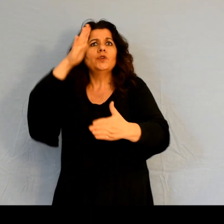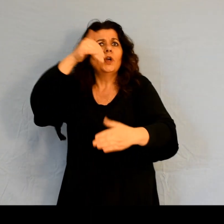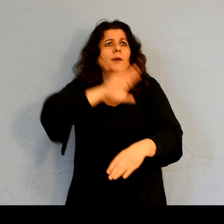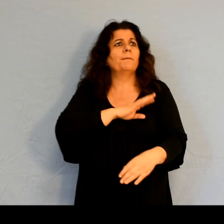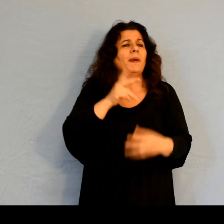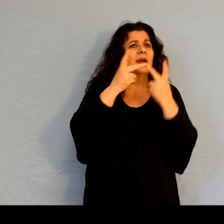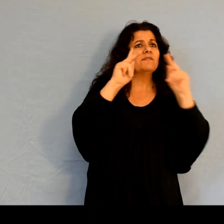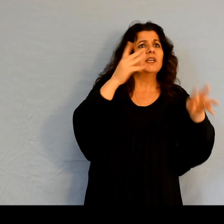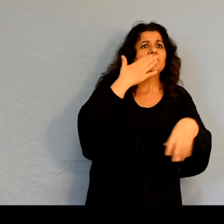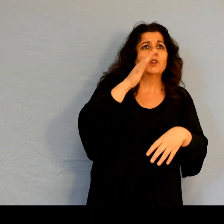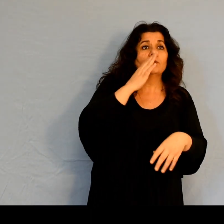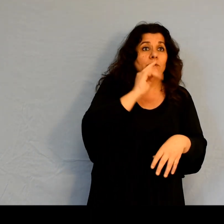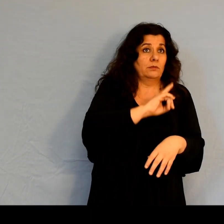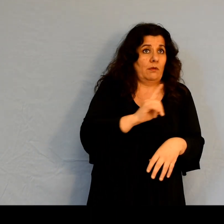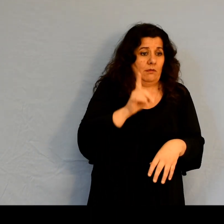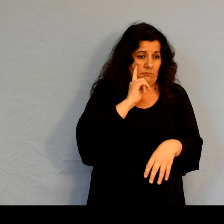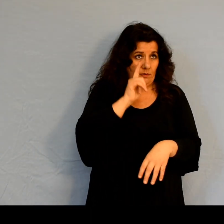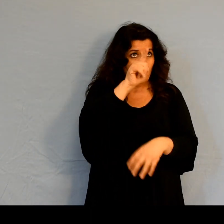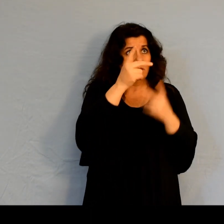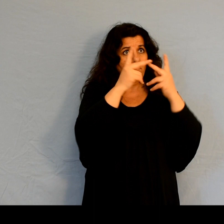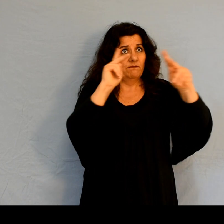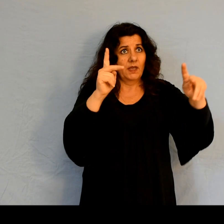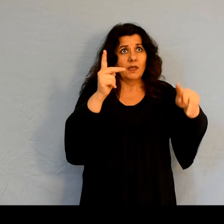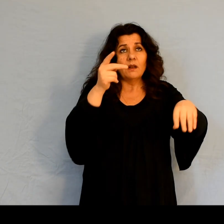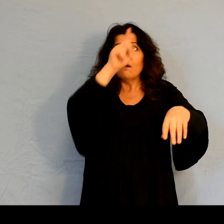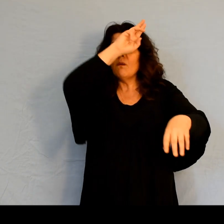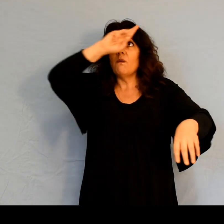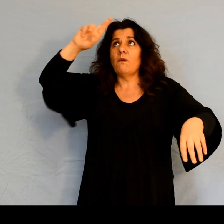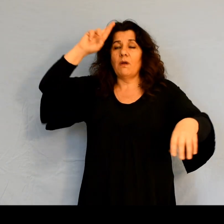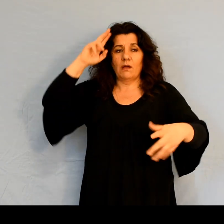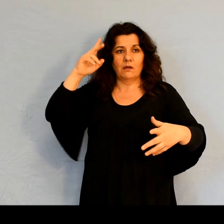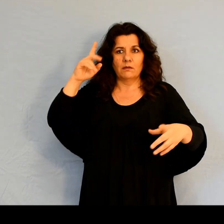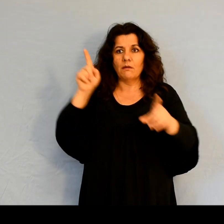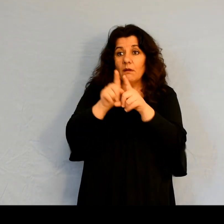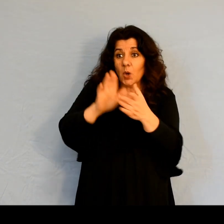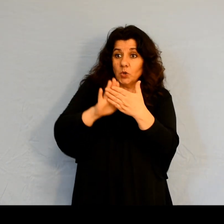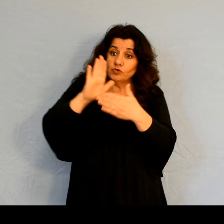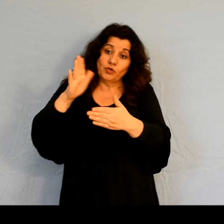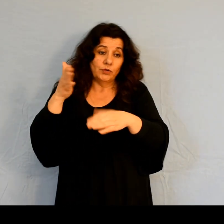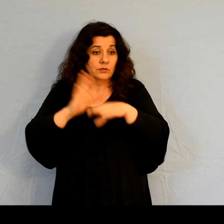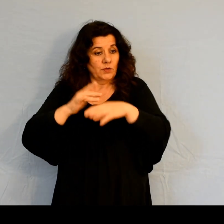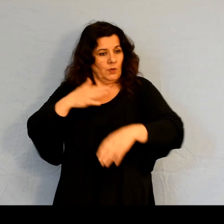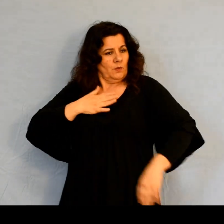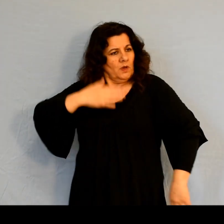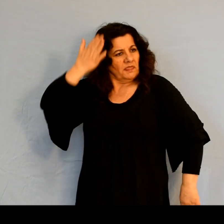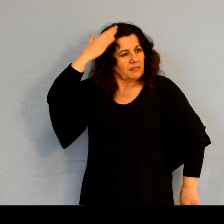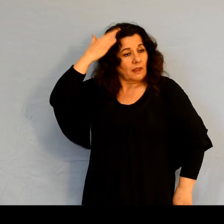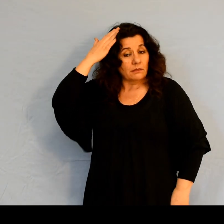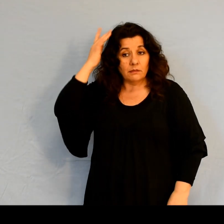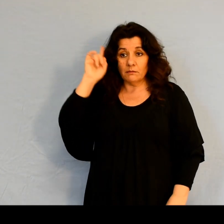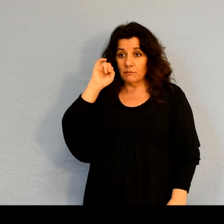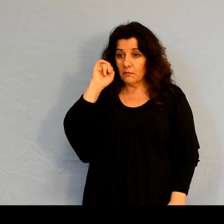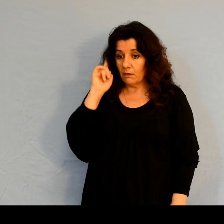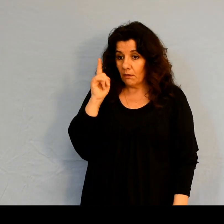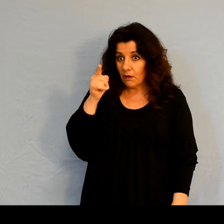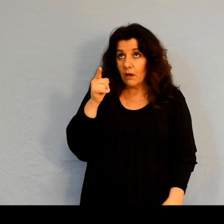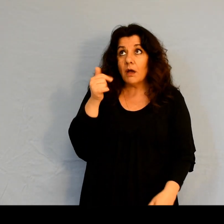Et ne jure pas non plus sur ta tête, parce que tu ne peux pas rendre un seul de tes cheveux blancs